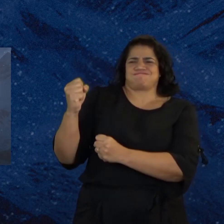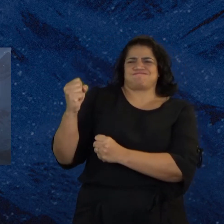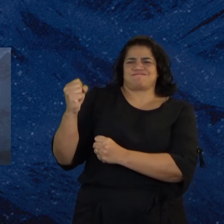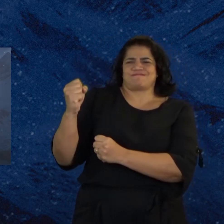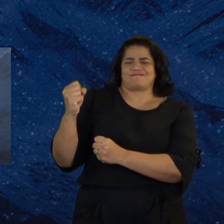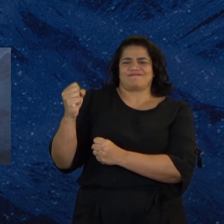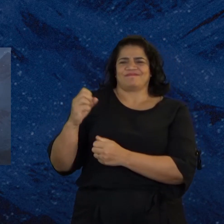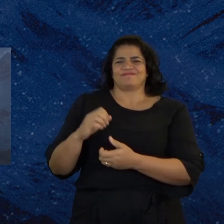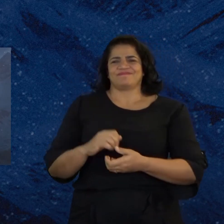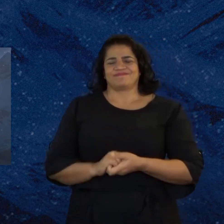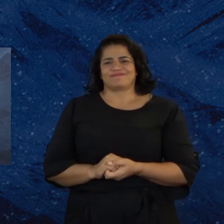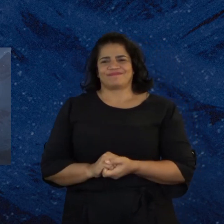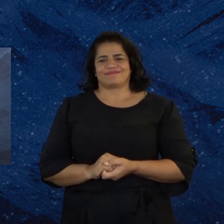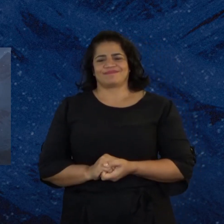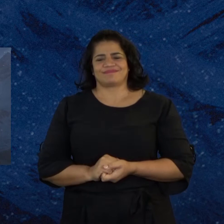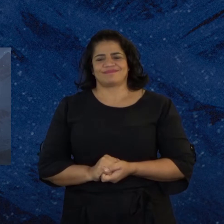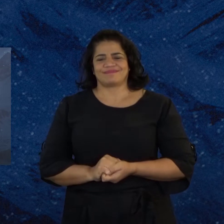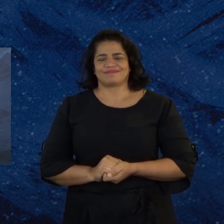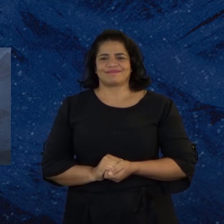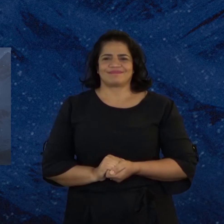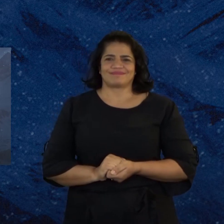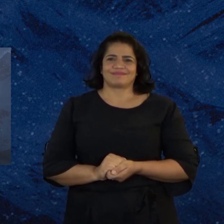infalível.